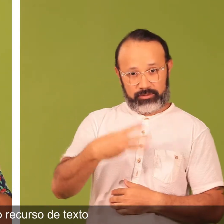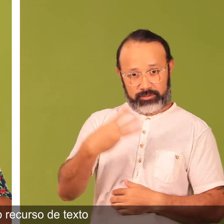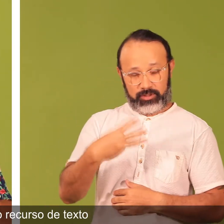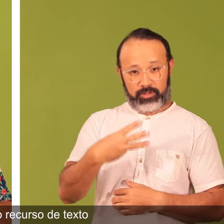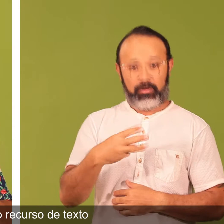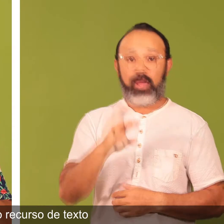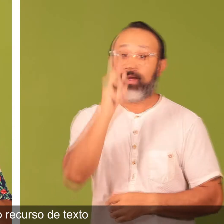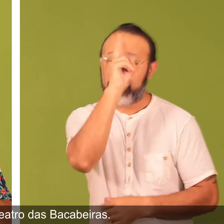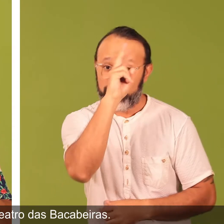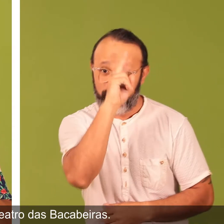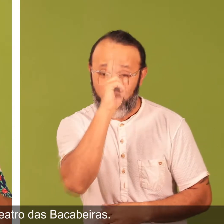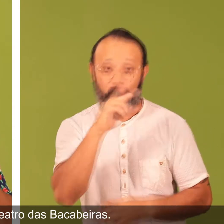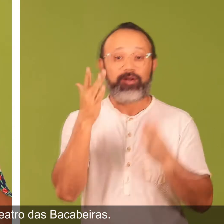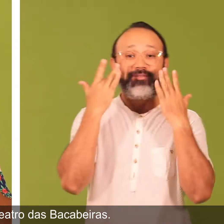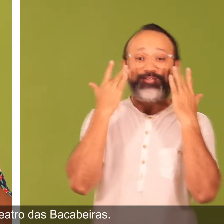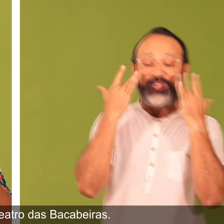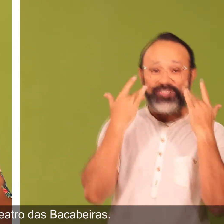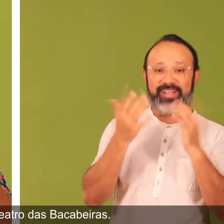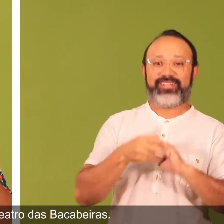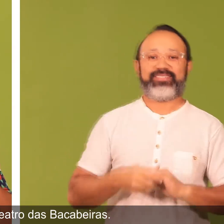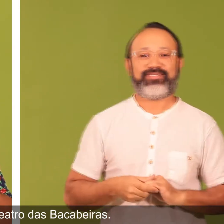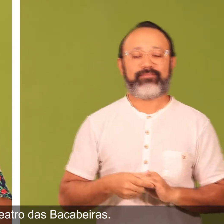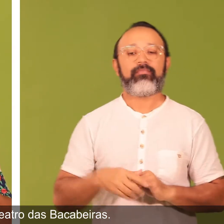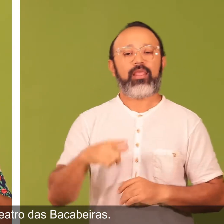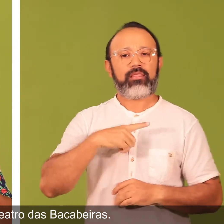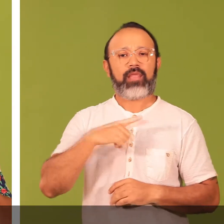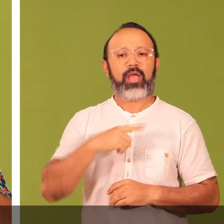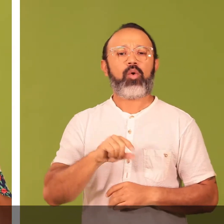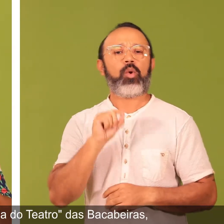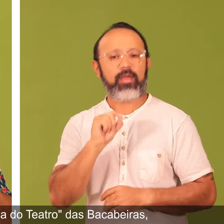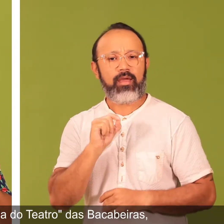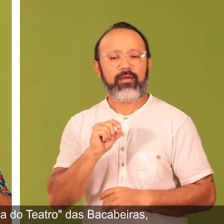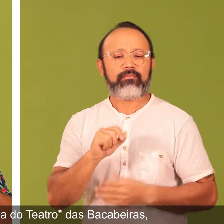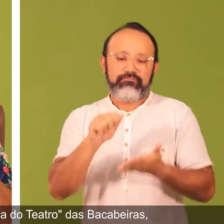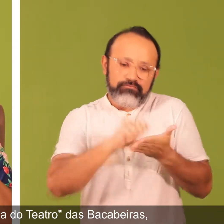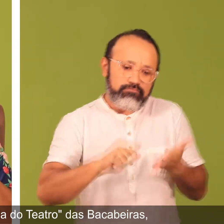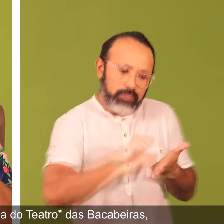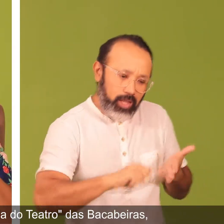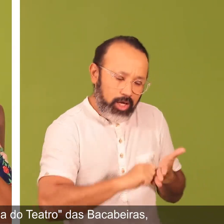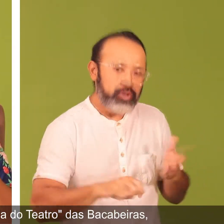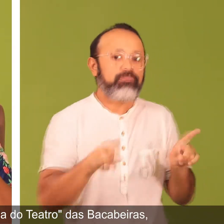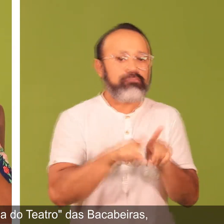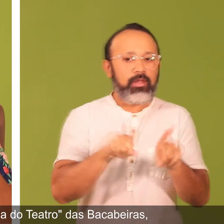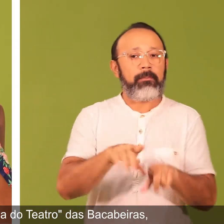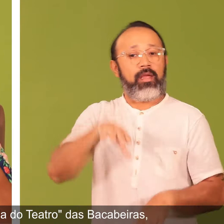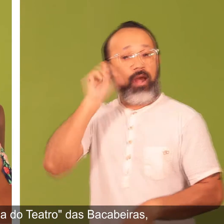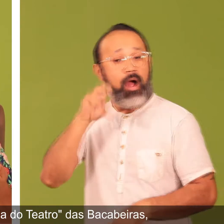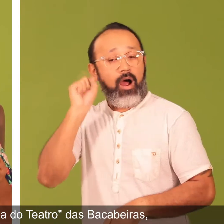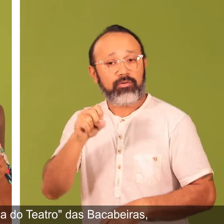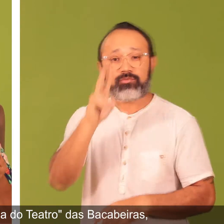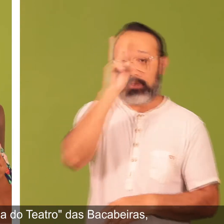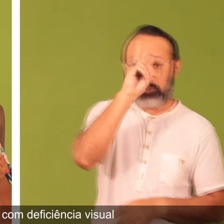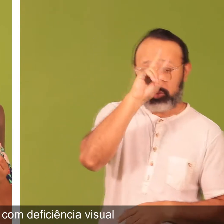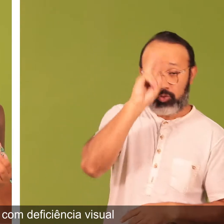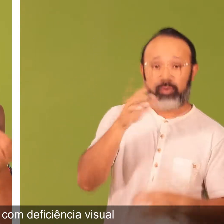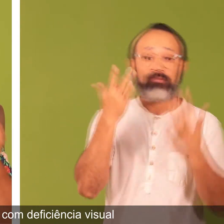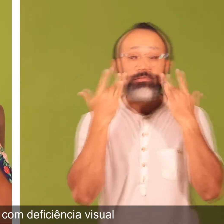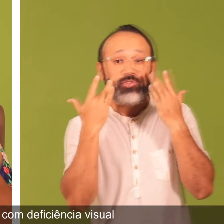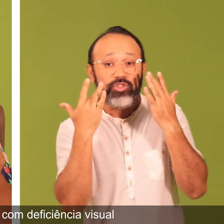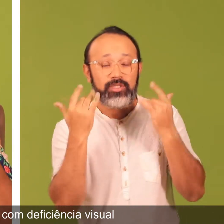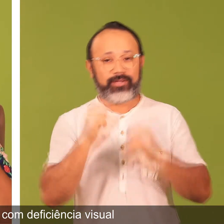como pelo recurso de texto A história do teatro das Bacabeiras e o último é agenda do teatro das Bacabeiras